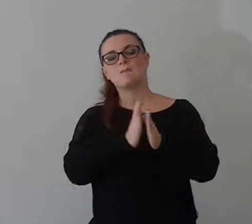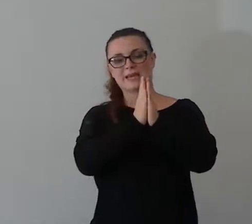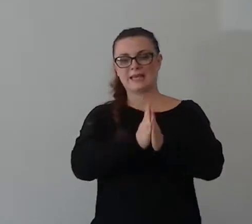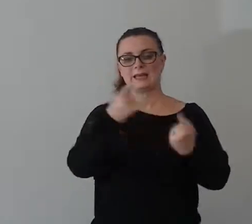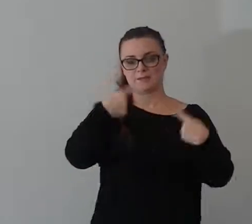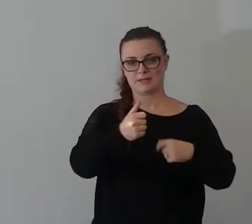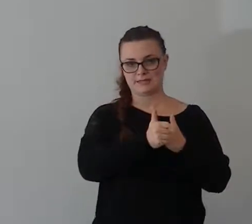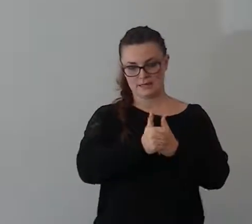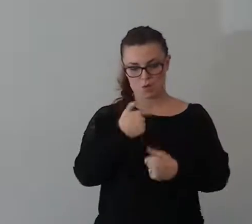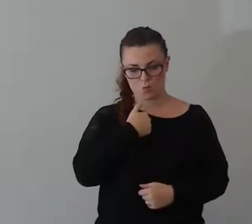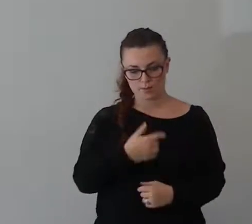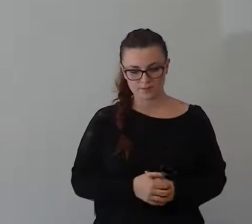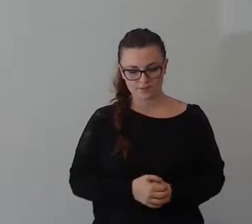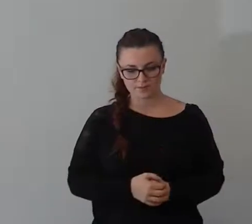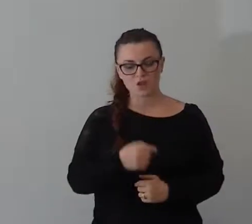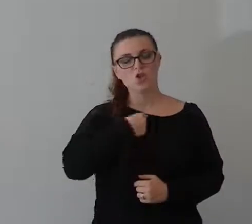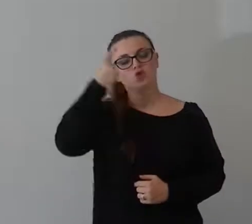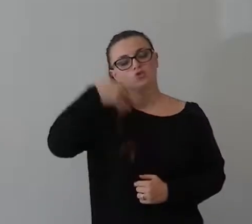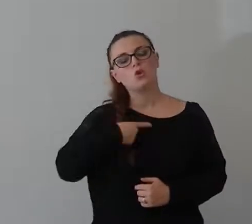tu ci sei,